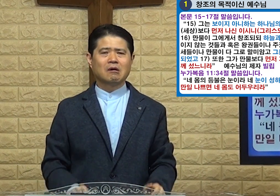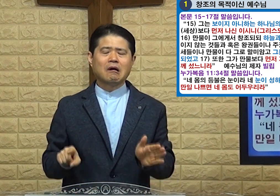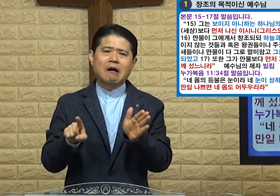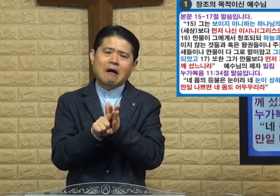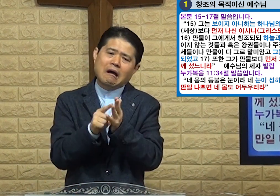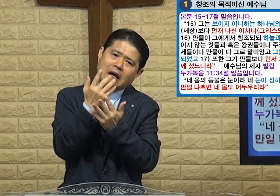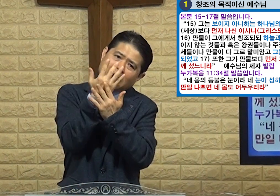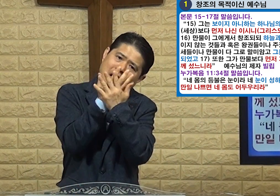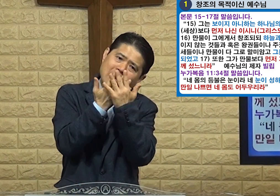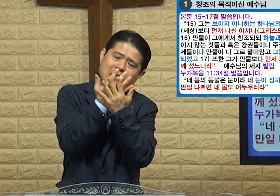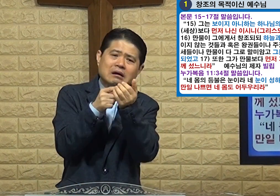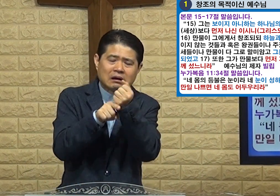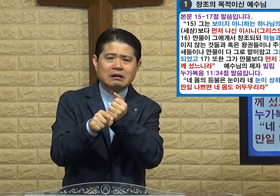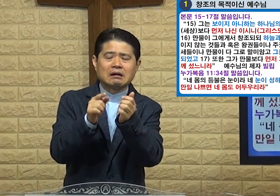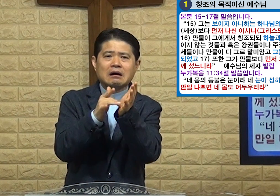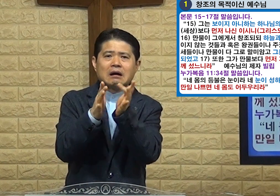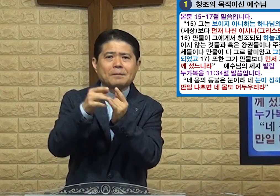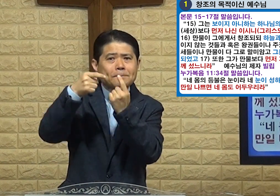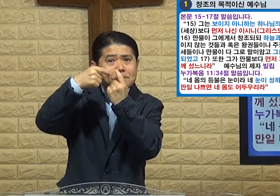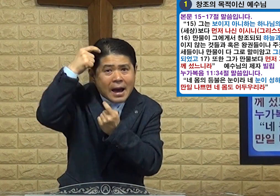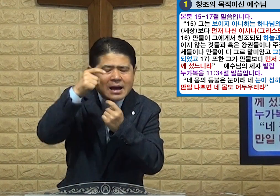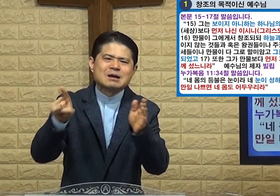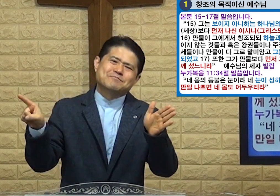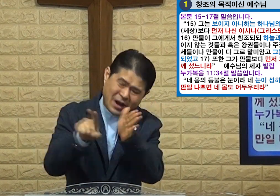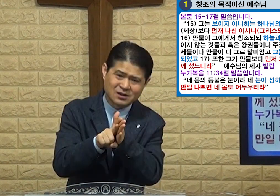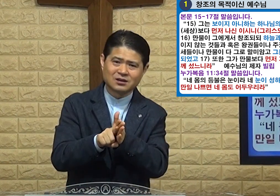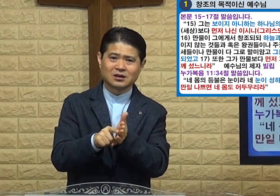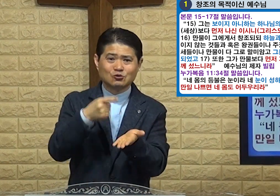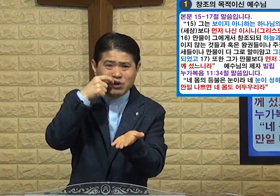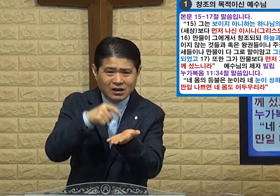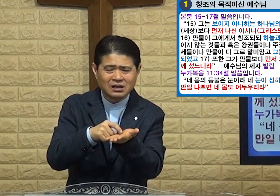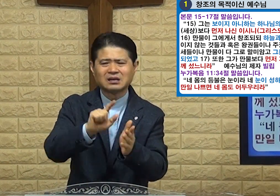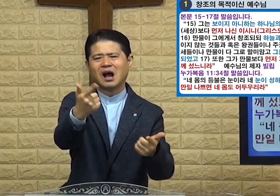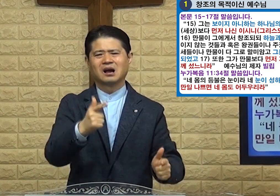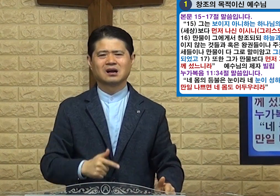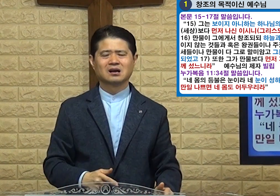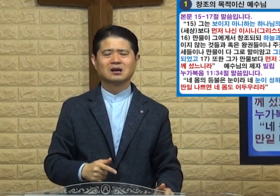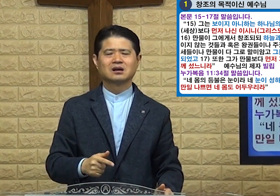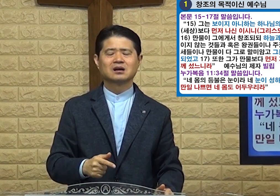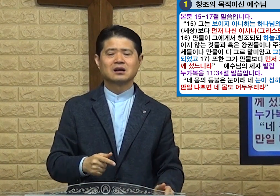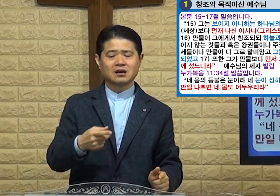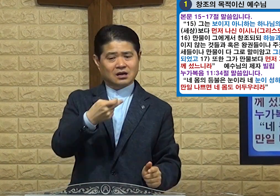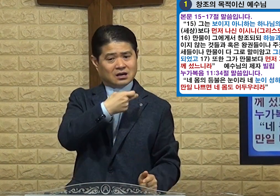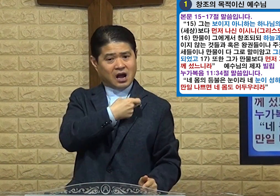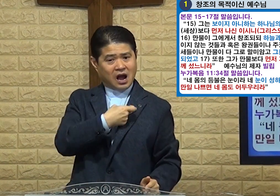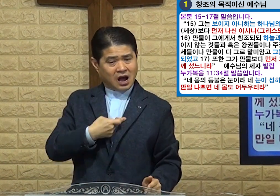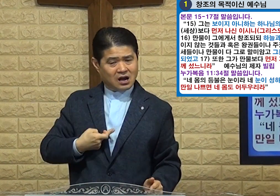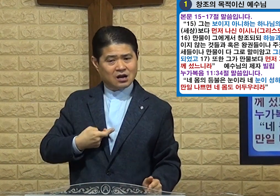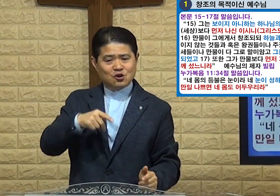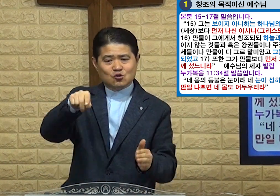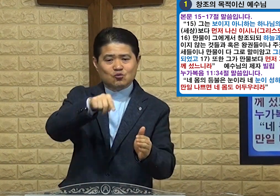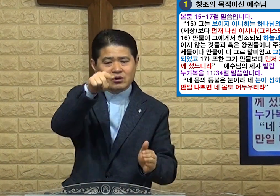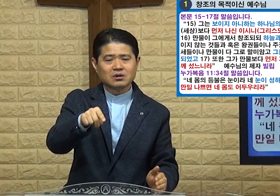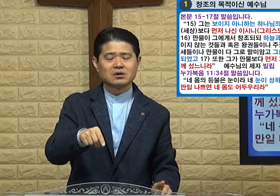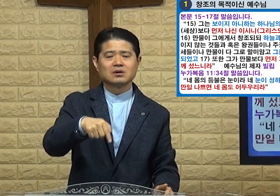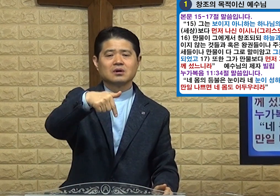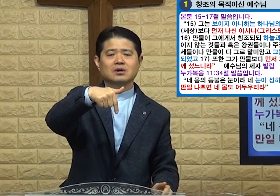답답할 수도 있는데 정말 이 믿음이 우리가 바르게 믿지 않기 때문입니다.